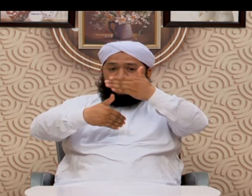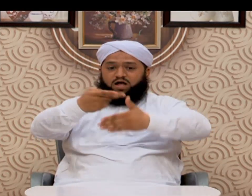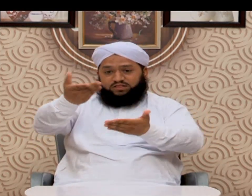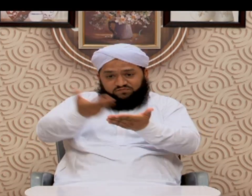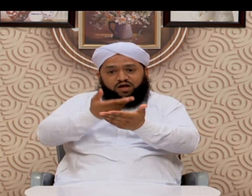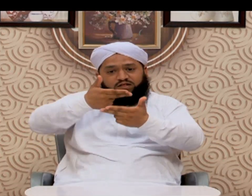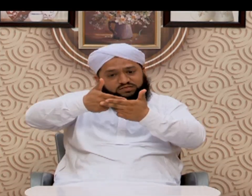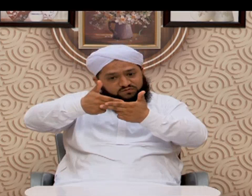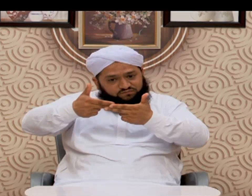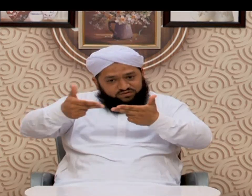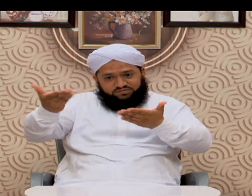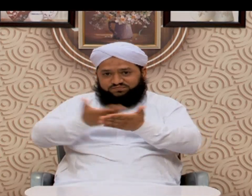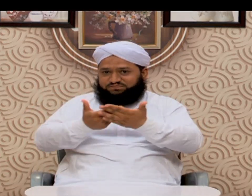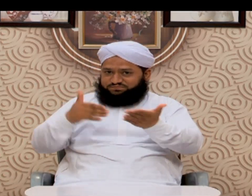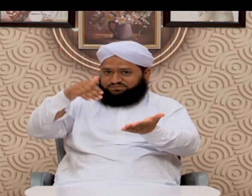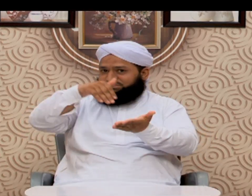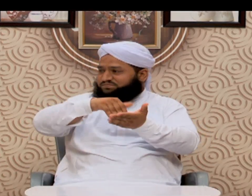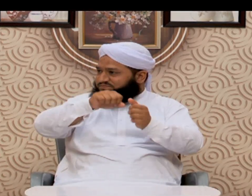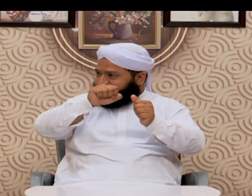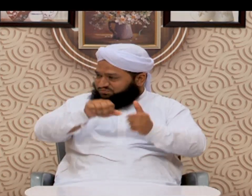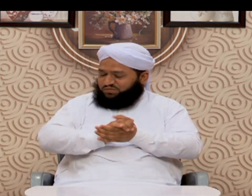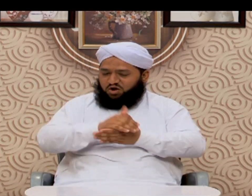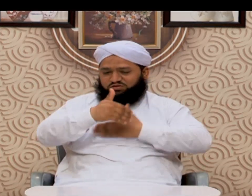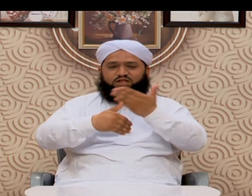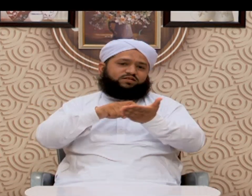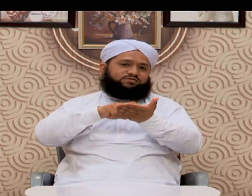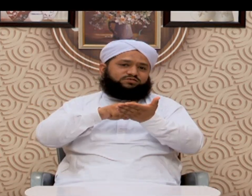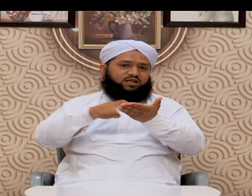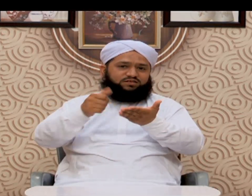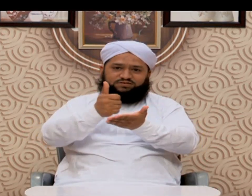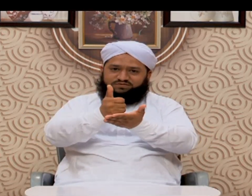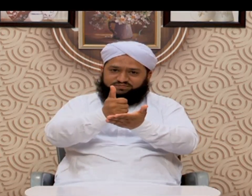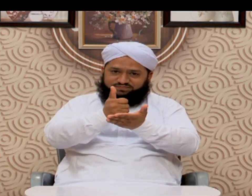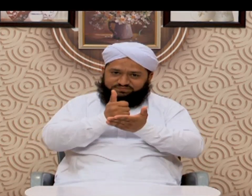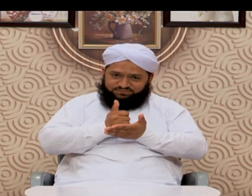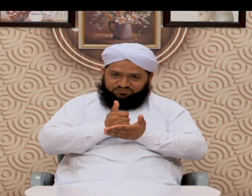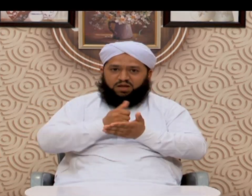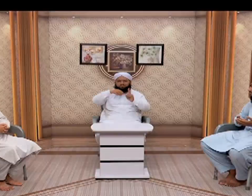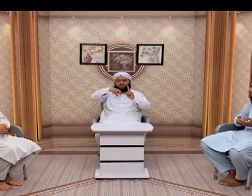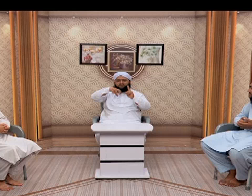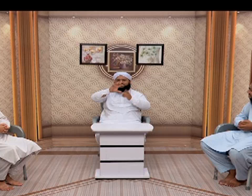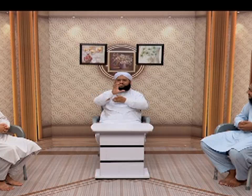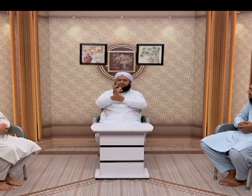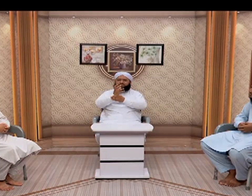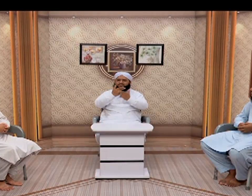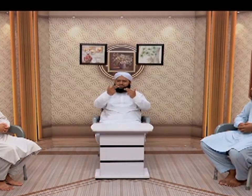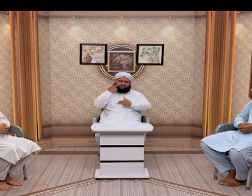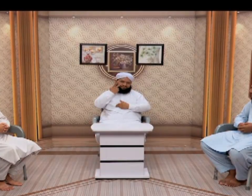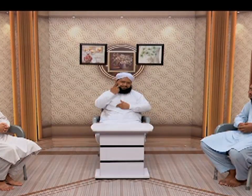آئندہ ایک نئے واقعے اور سبق کے ساتھ حاضر ہوں گے، تب تک کے لیے اجازت دیجیے۔ مدنی چینل دیکھتے